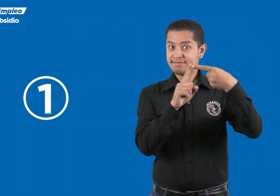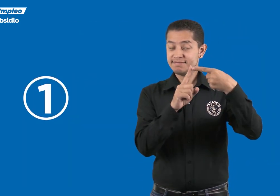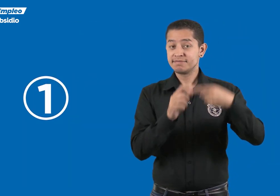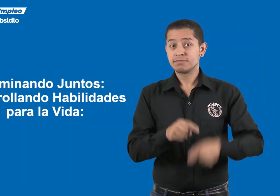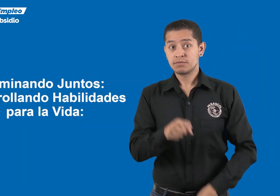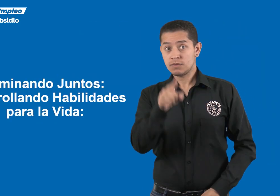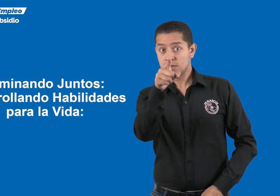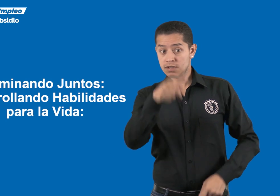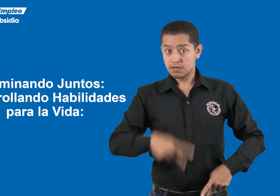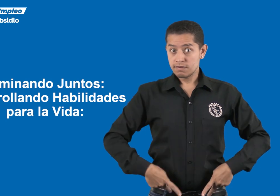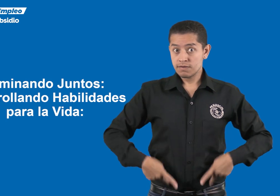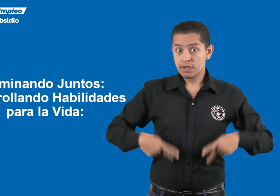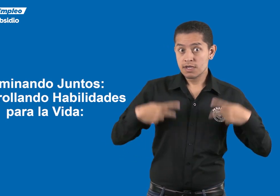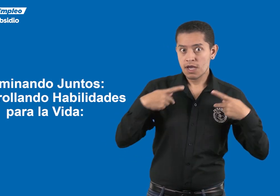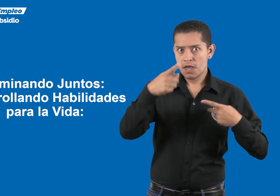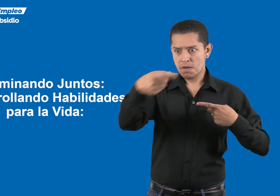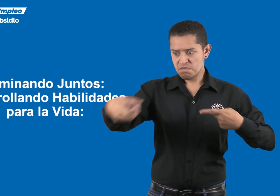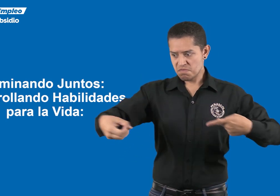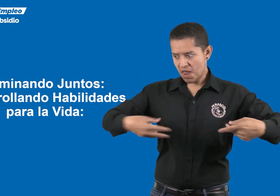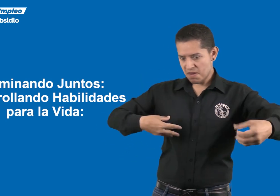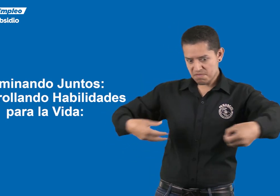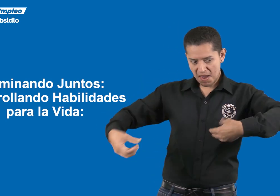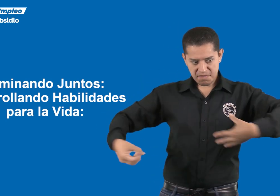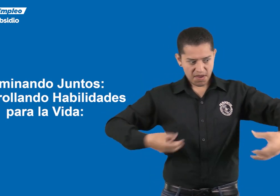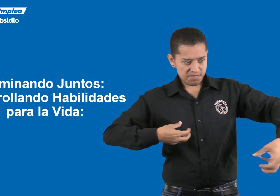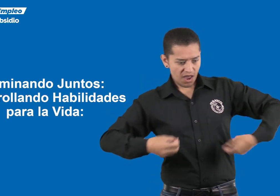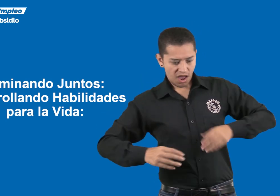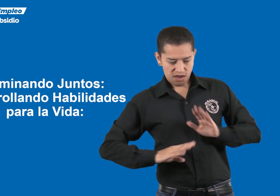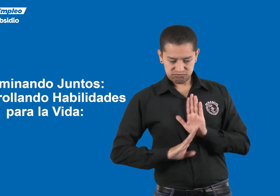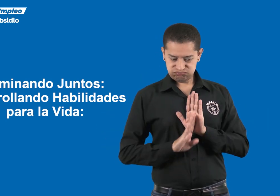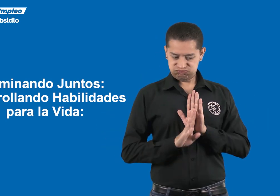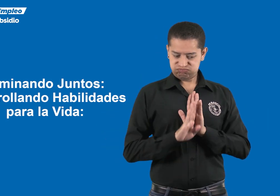Caminando Juntos, Desarrollando Habilidades para la Vida